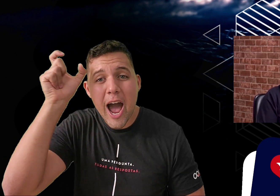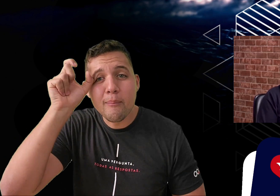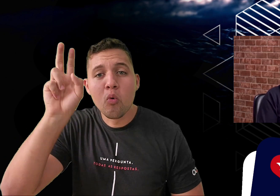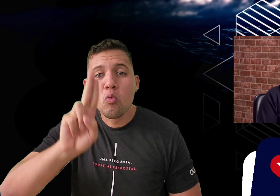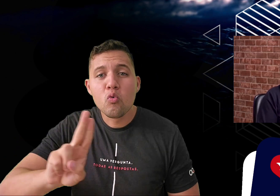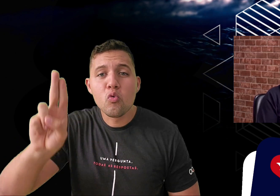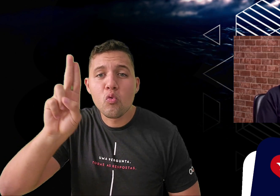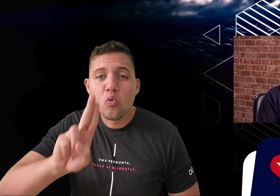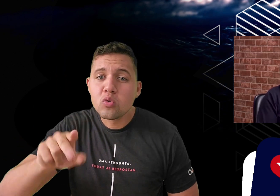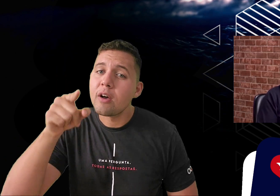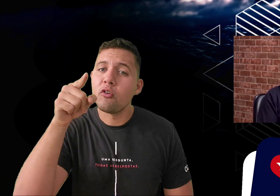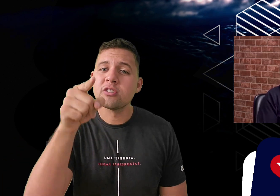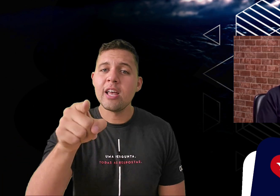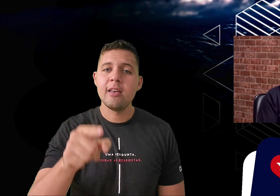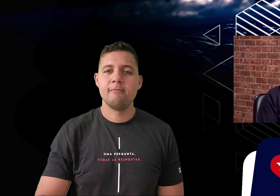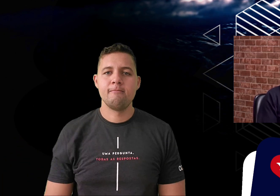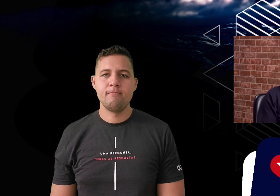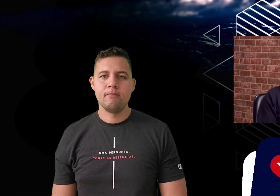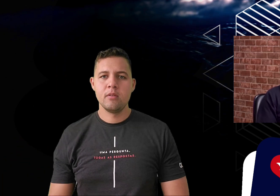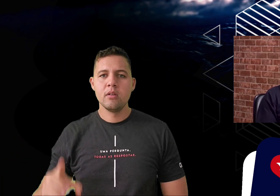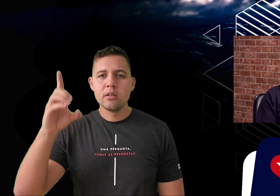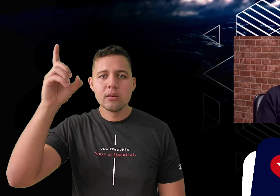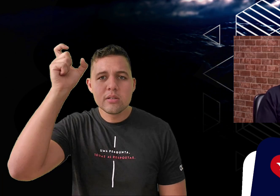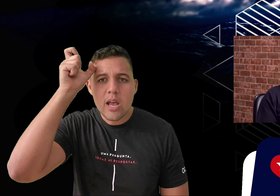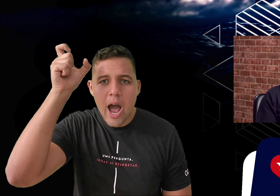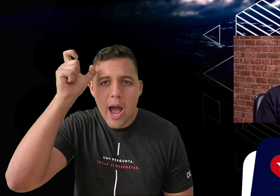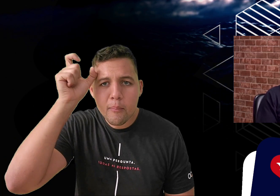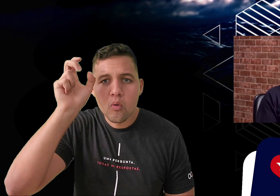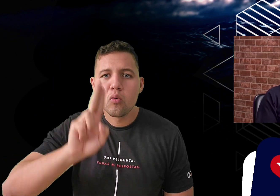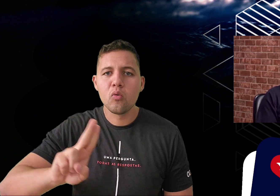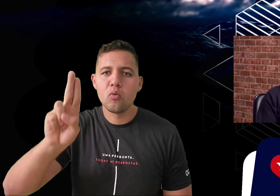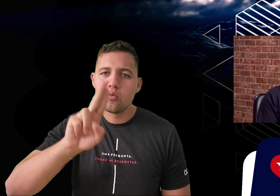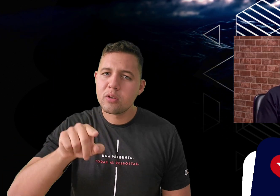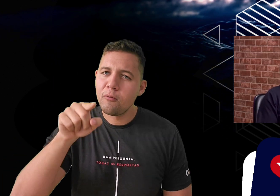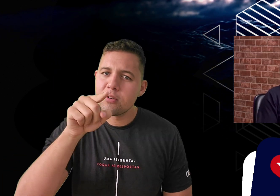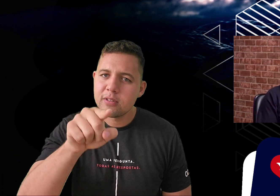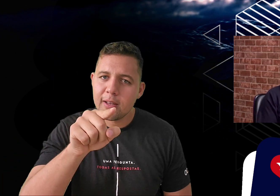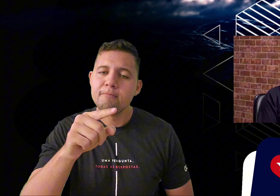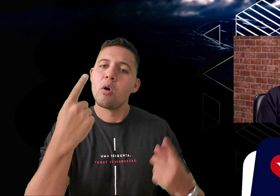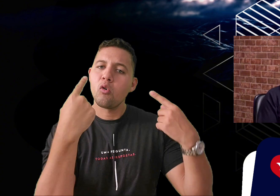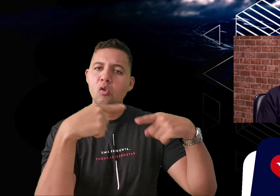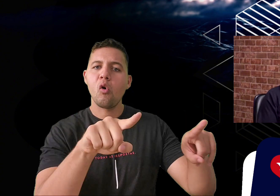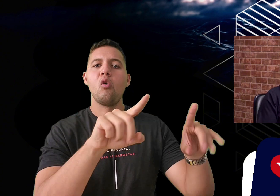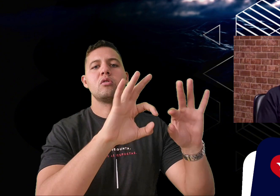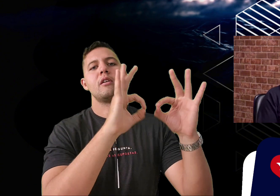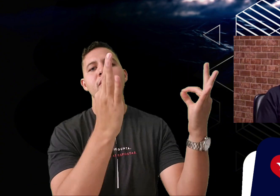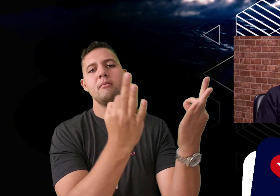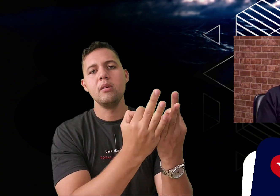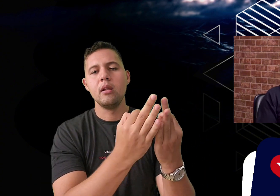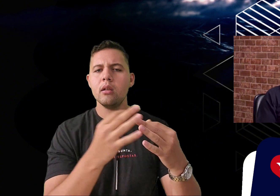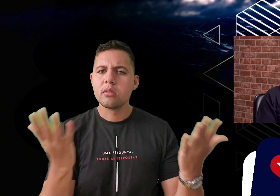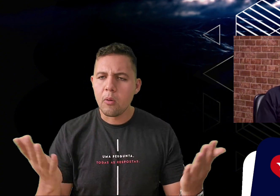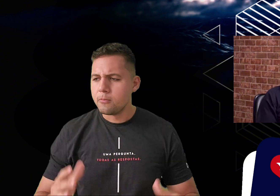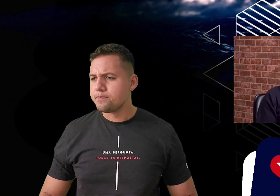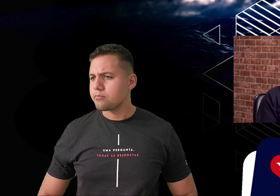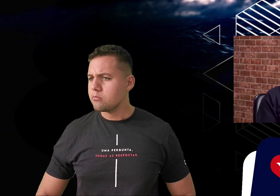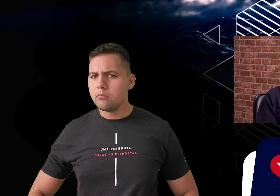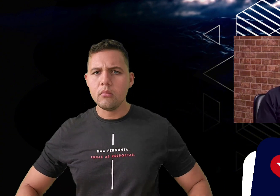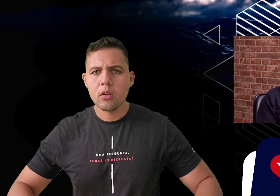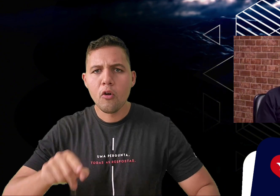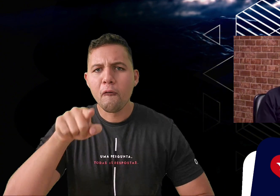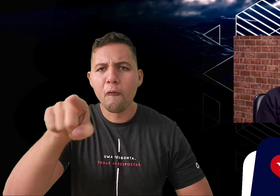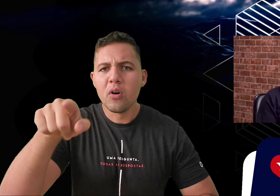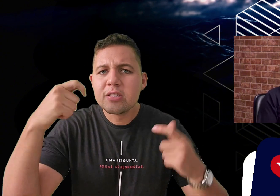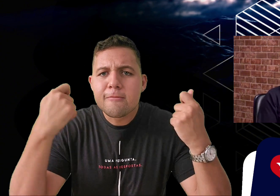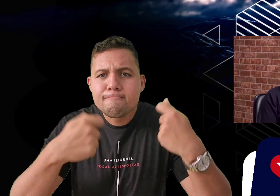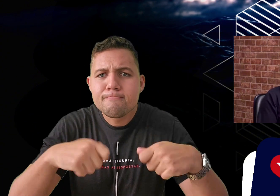a família. E tratando mal a si mesmo, porque a sua vida espiritual também está sendo prejudicada. Então o que é que você tem que fazer? O que é que